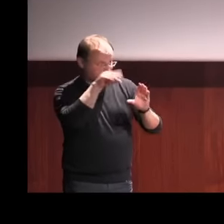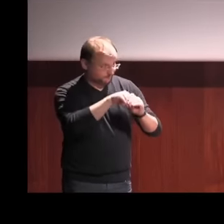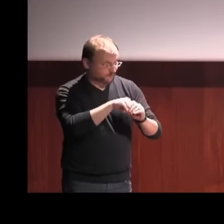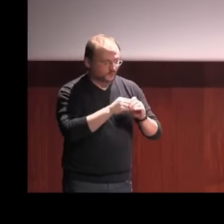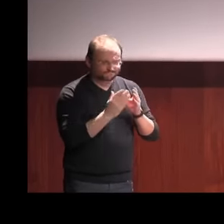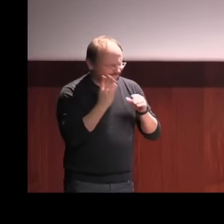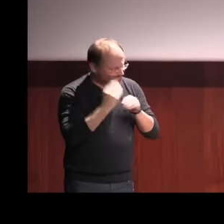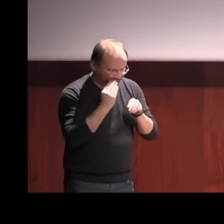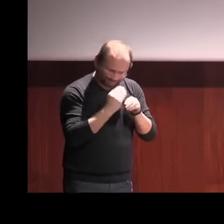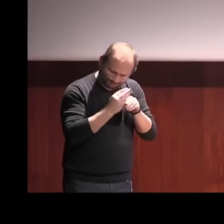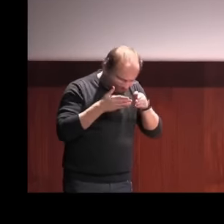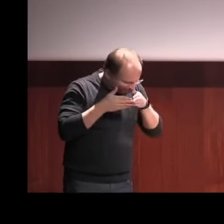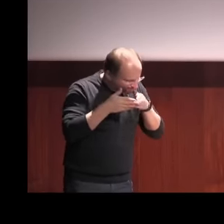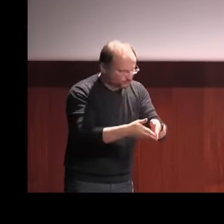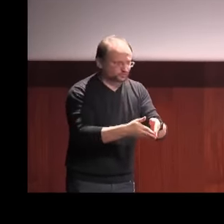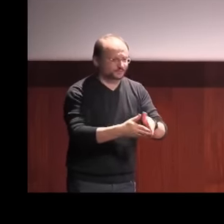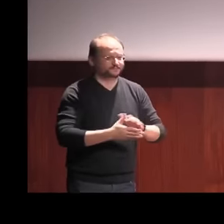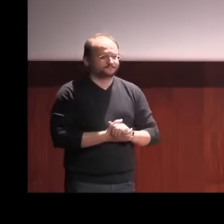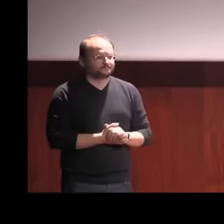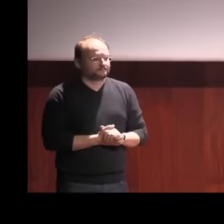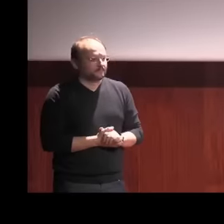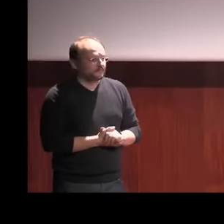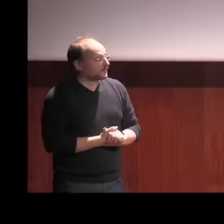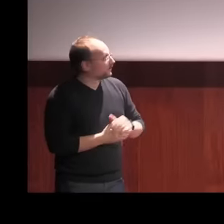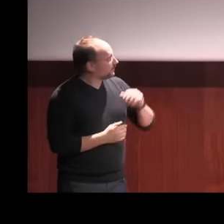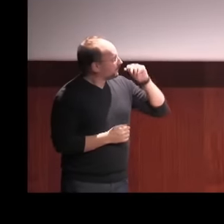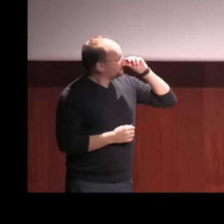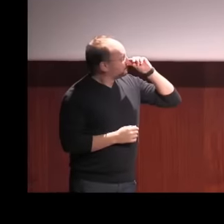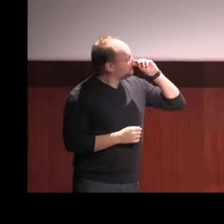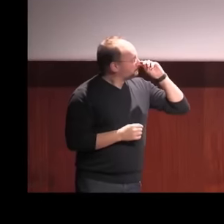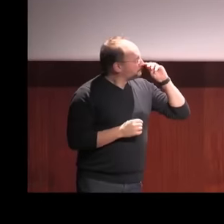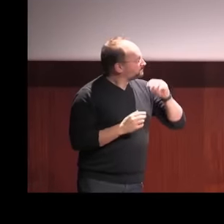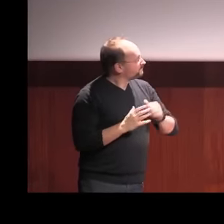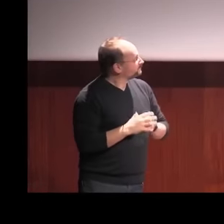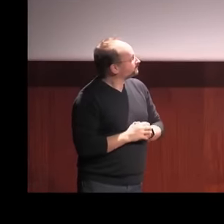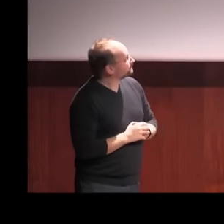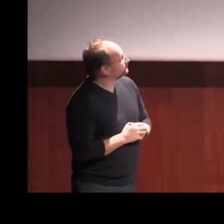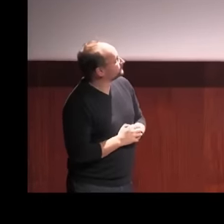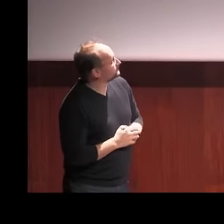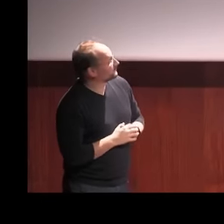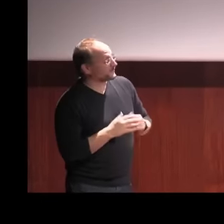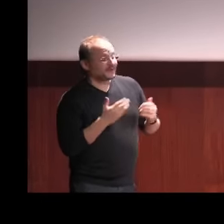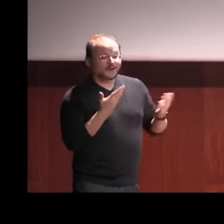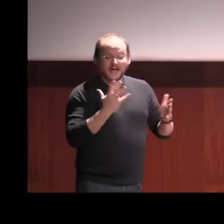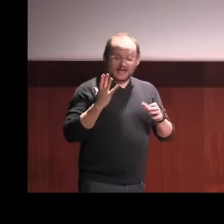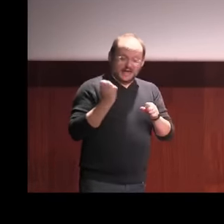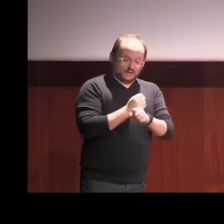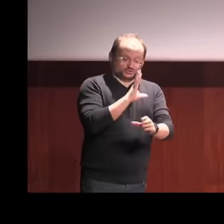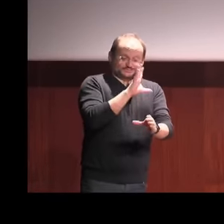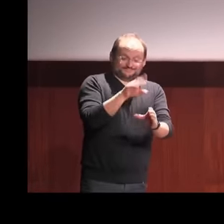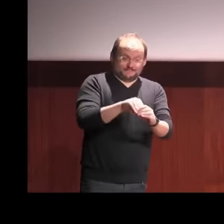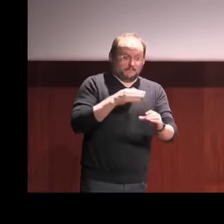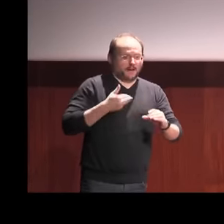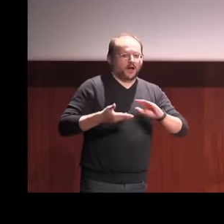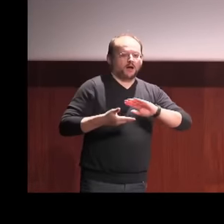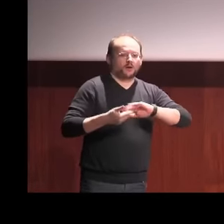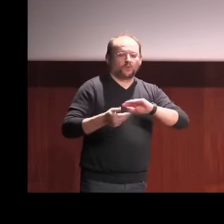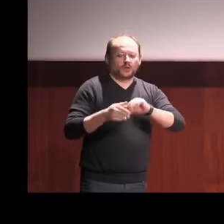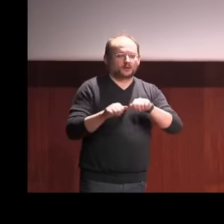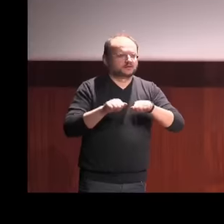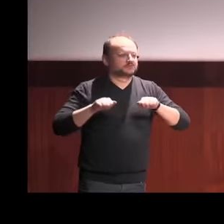et 3 ans de spécialisation. Il s'est vraiment immergé complètement dans ce monde-là.